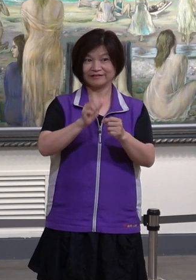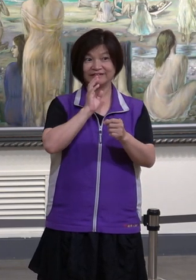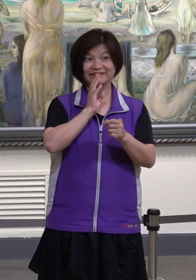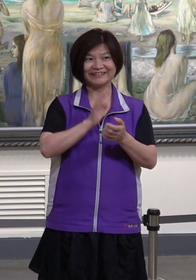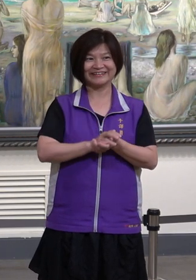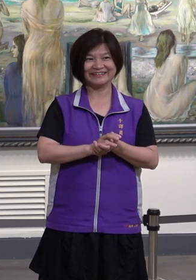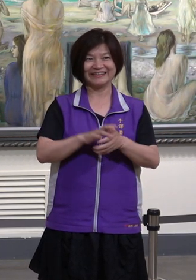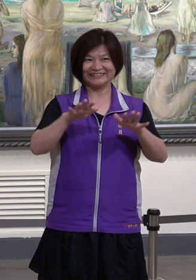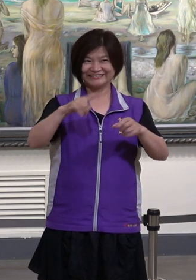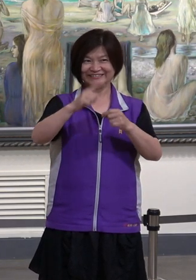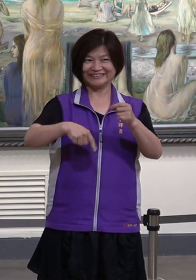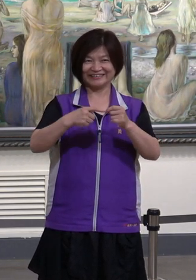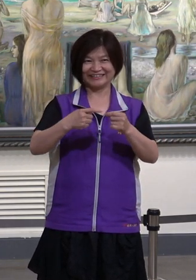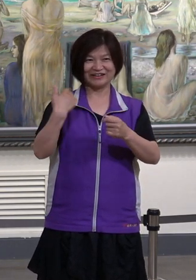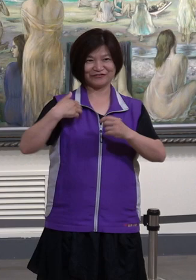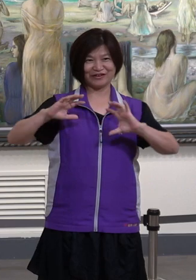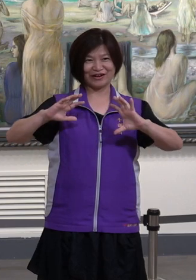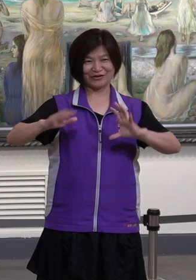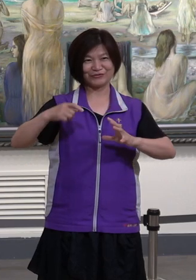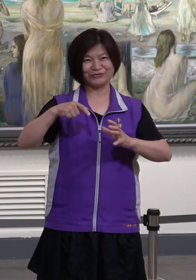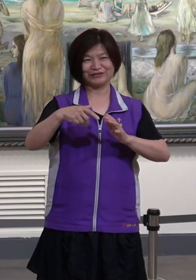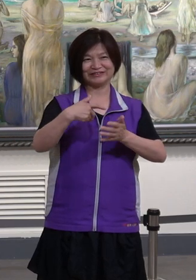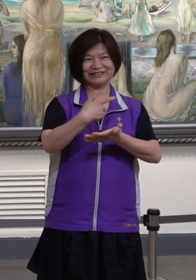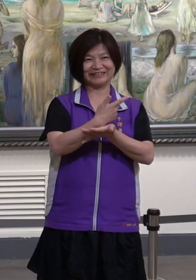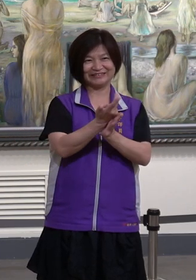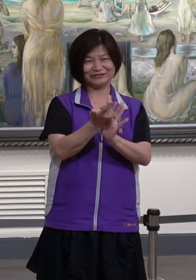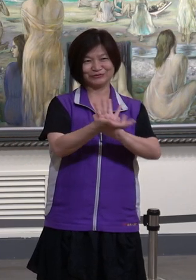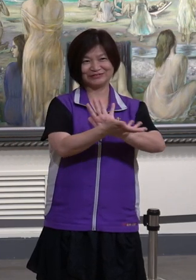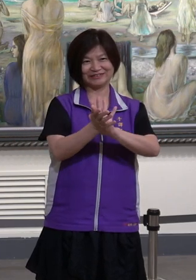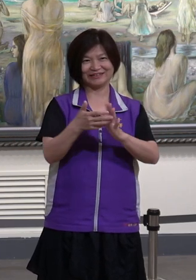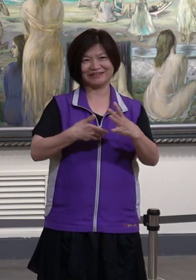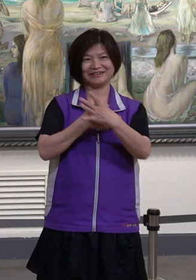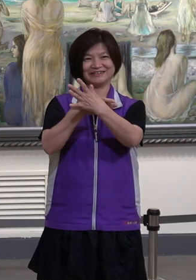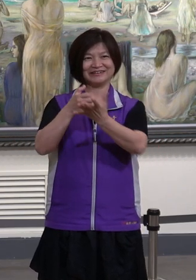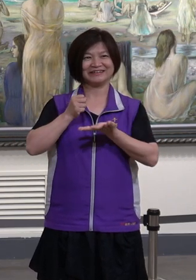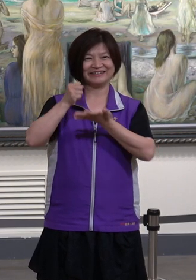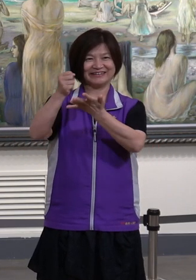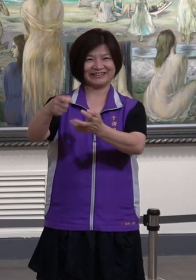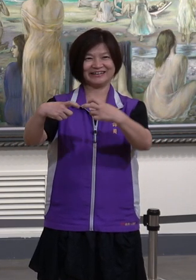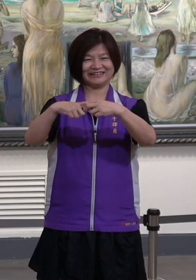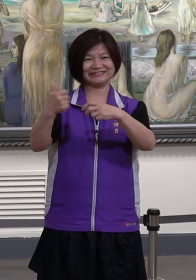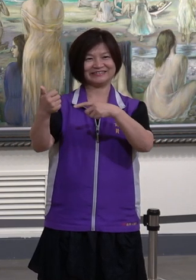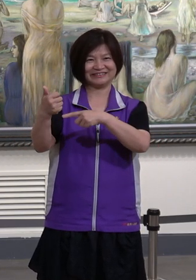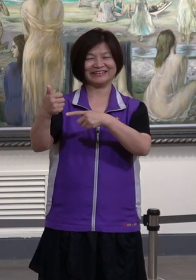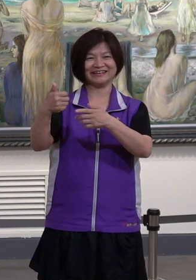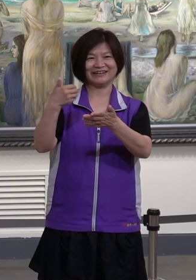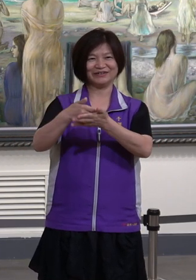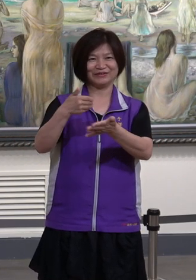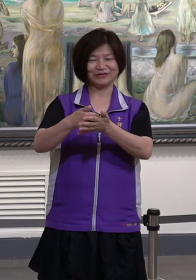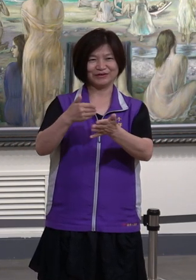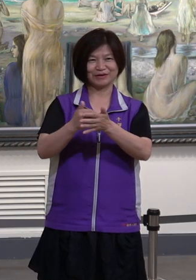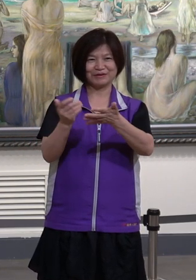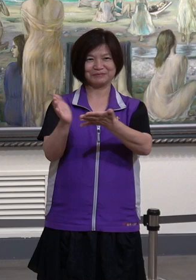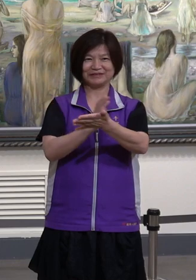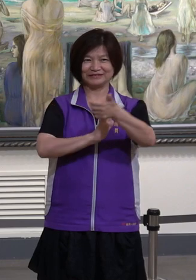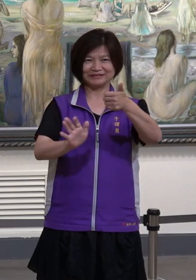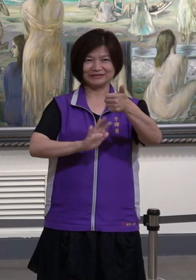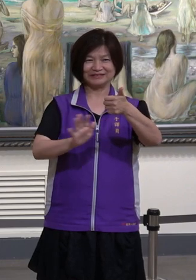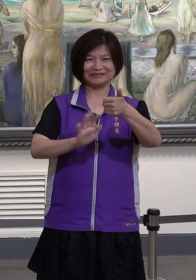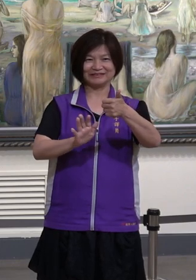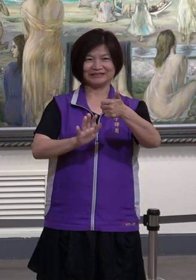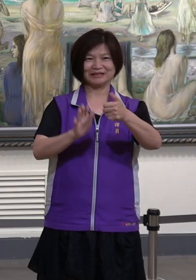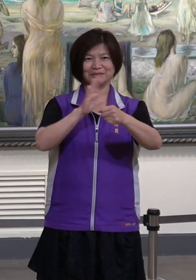所以他在今年呢，法国艺术家沙龙主席颁贺李延春绘画部评审的期